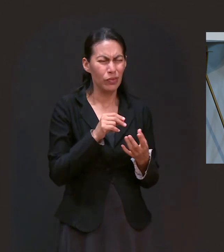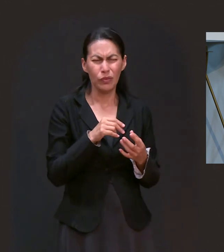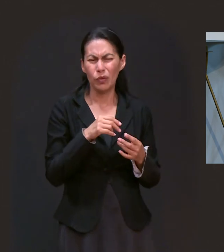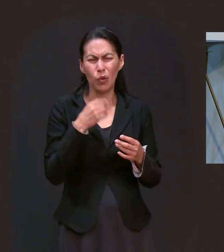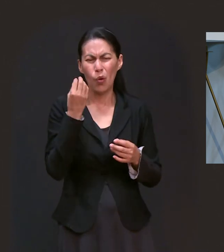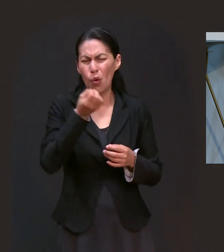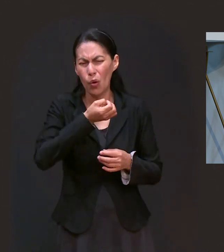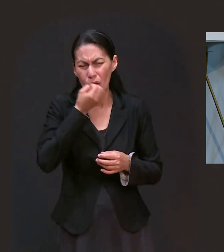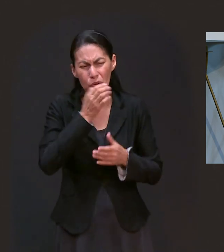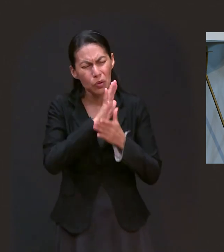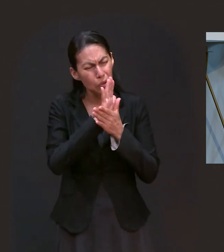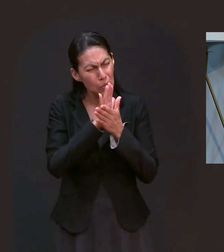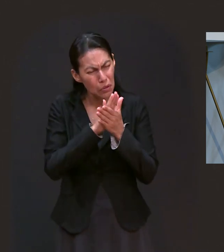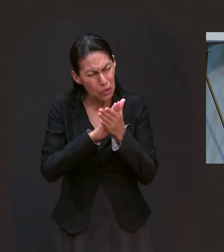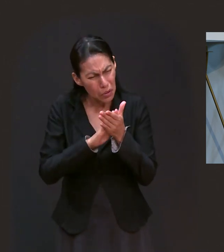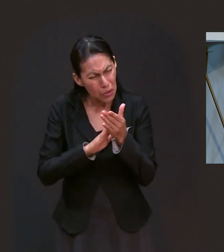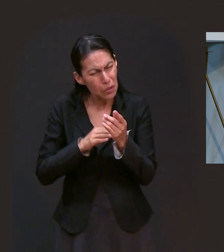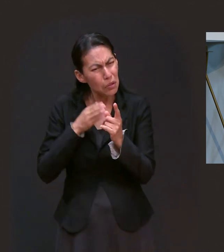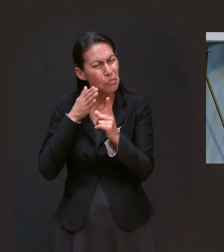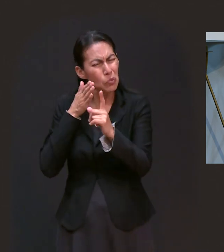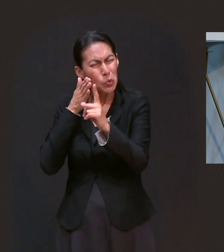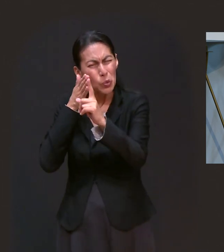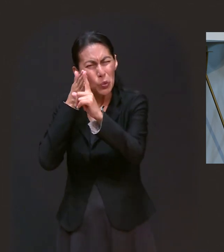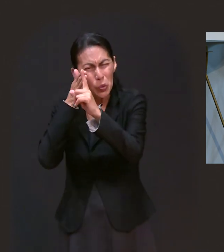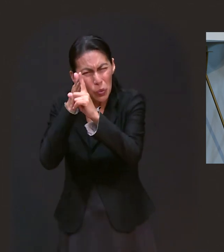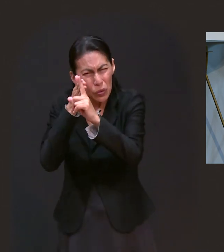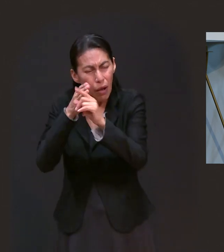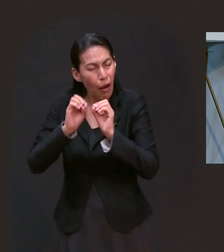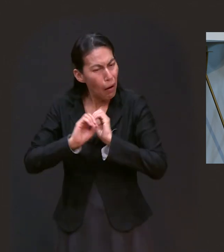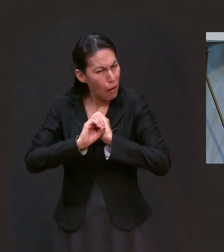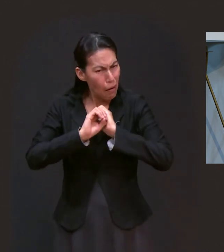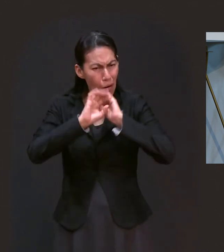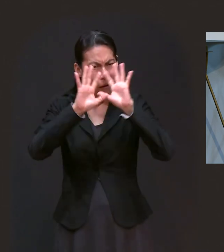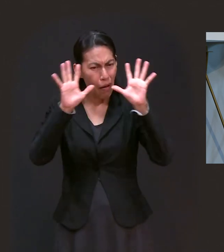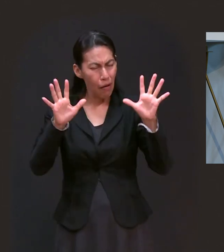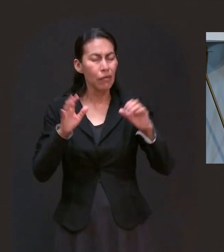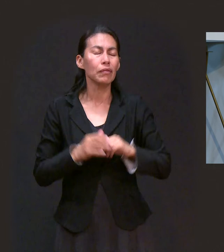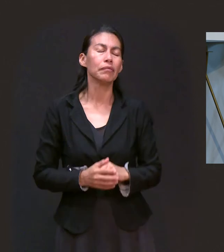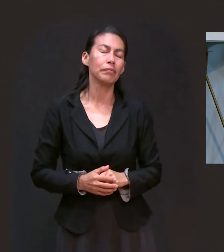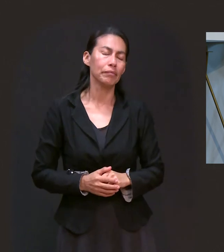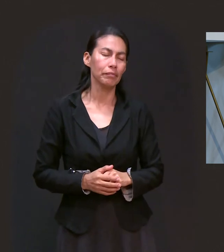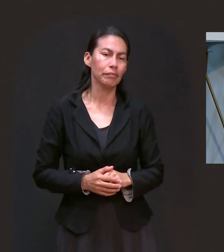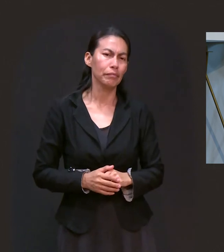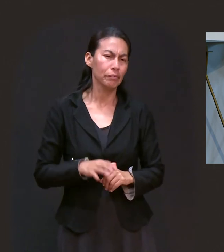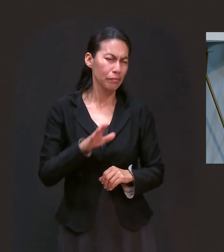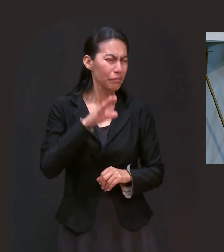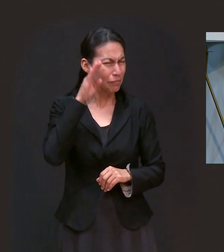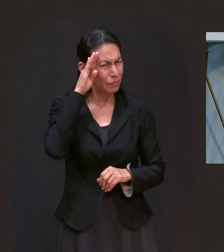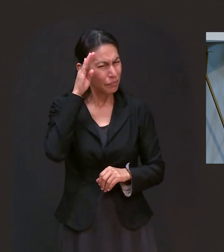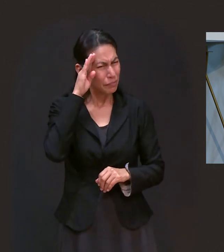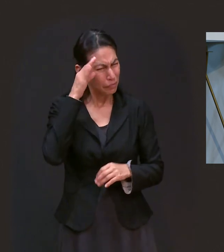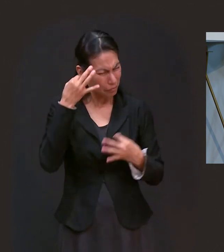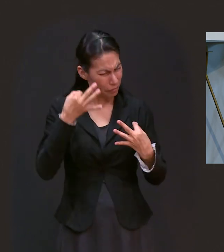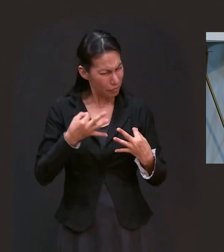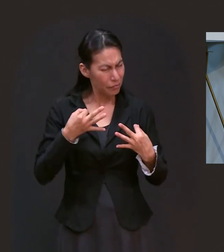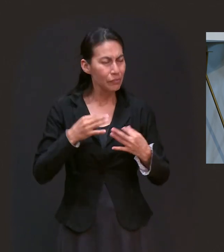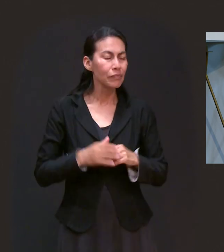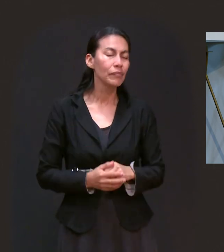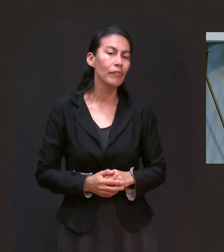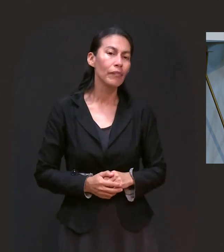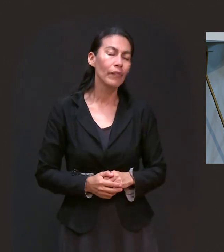acciones concretas seguras verdad y claras con un propósito en